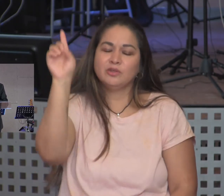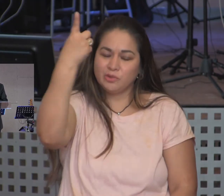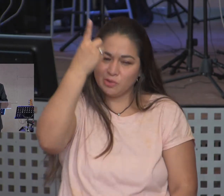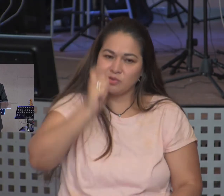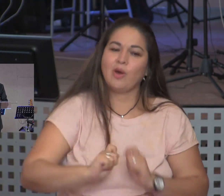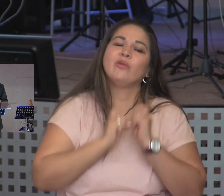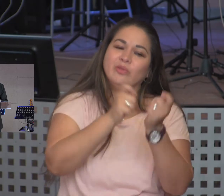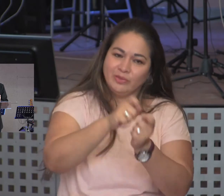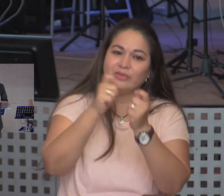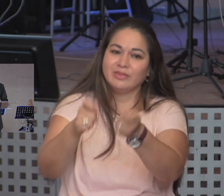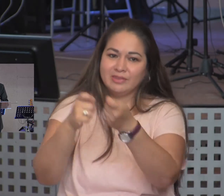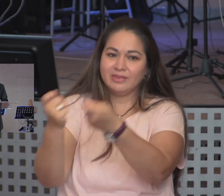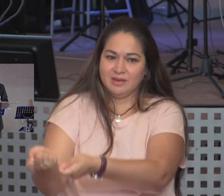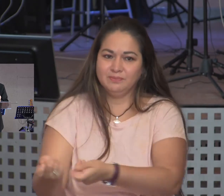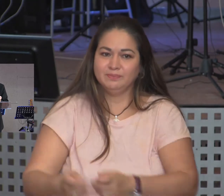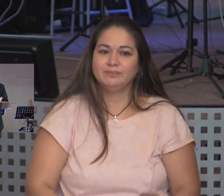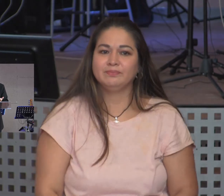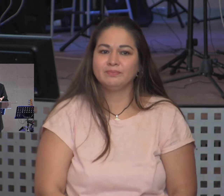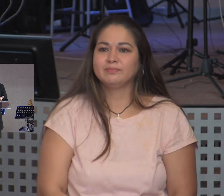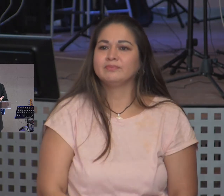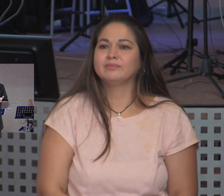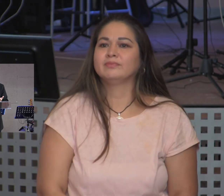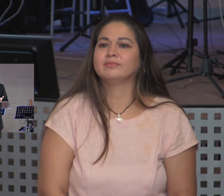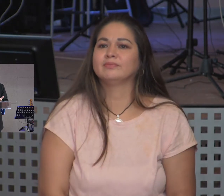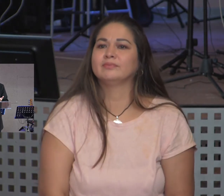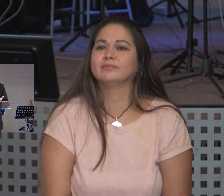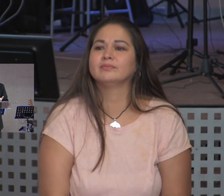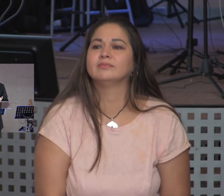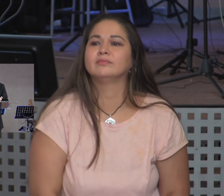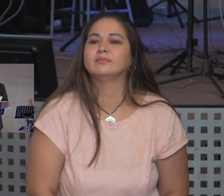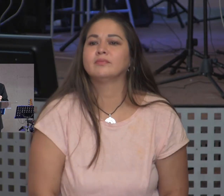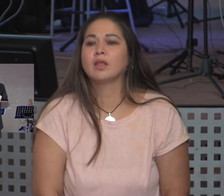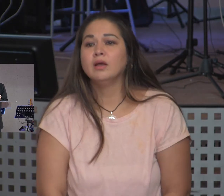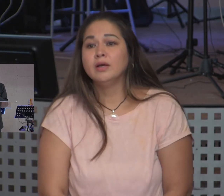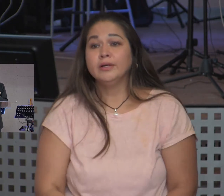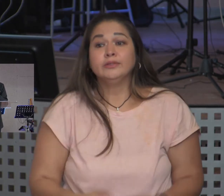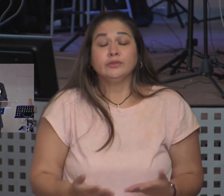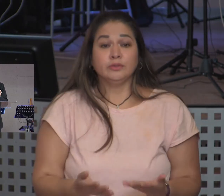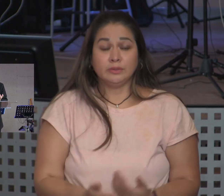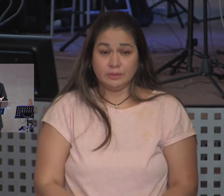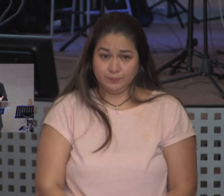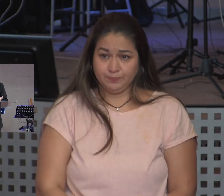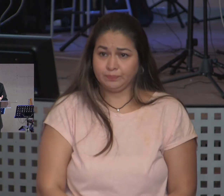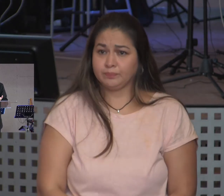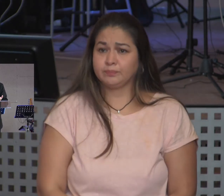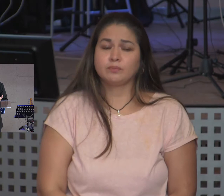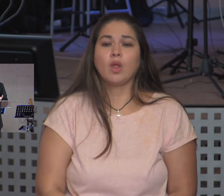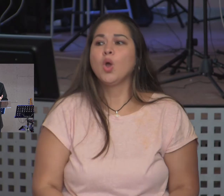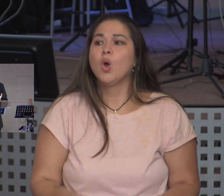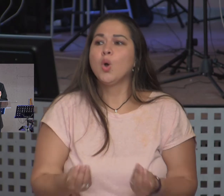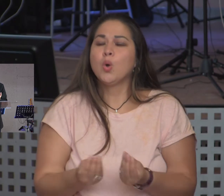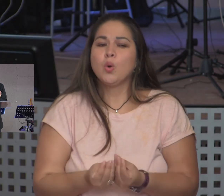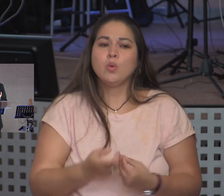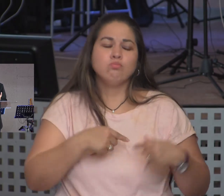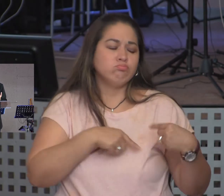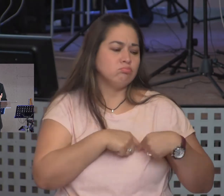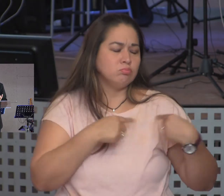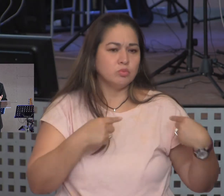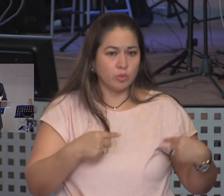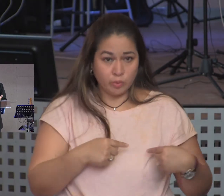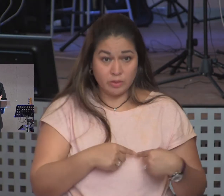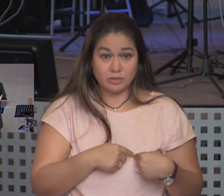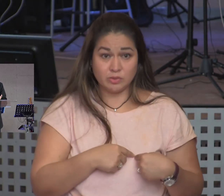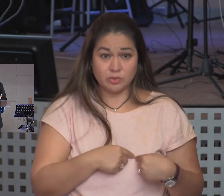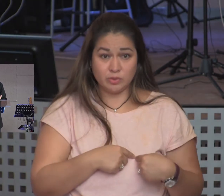Sigo. Este oír con los oídos espirituales, es decir, con el corazón. Este oír con